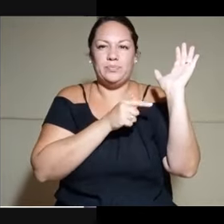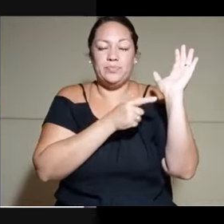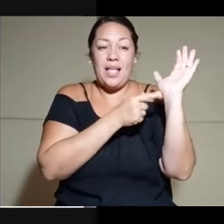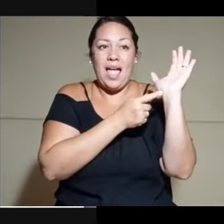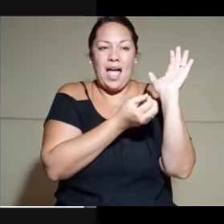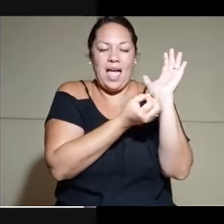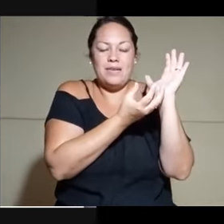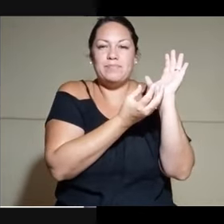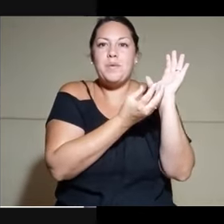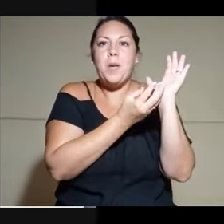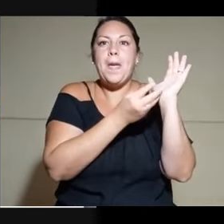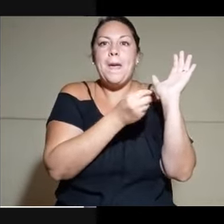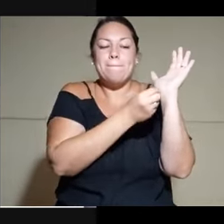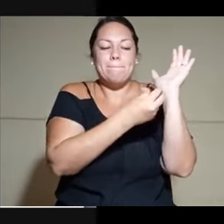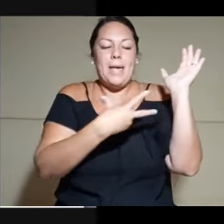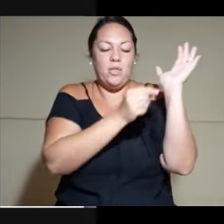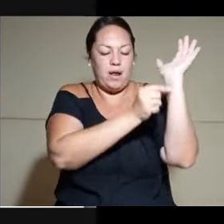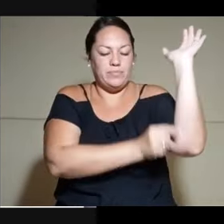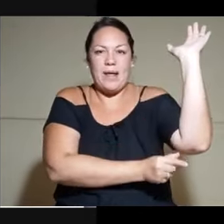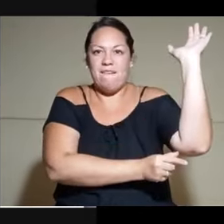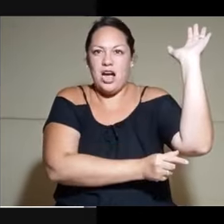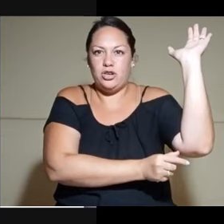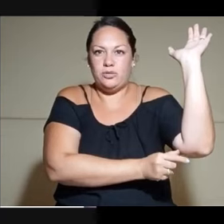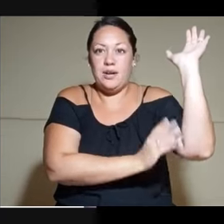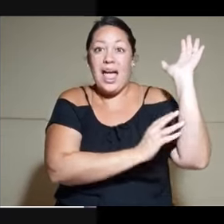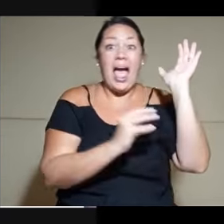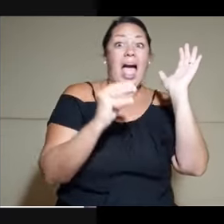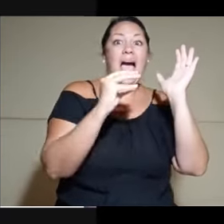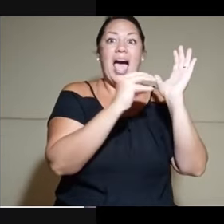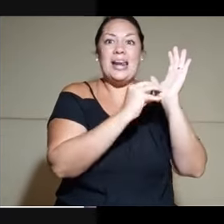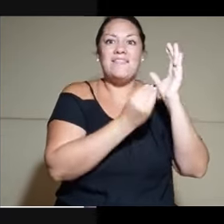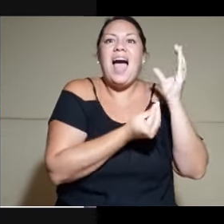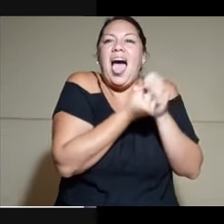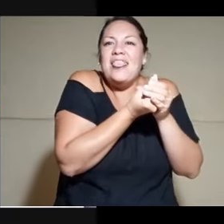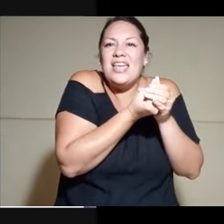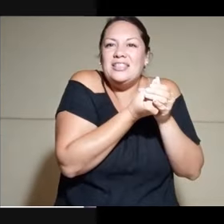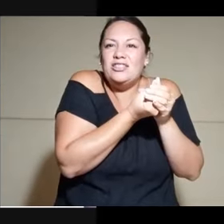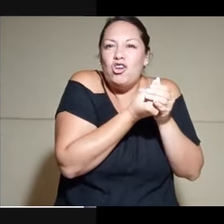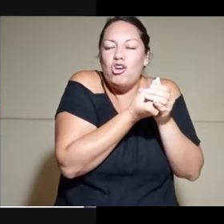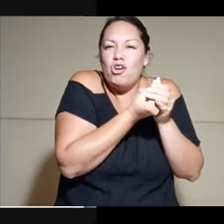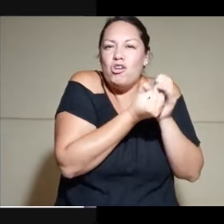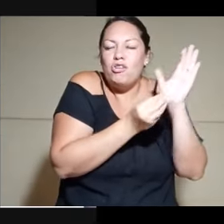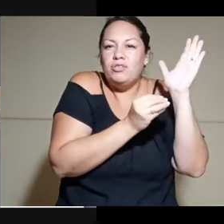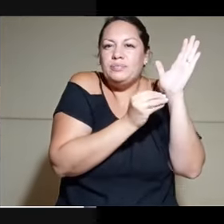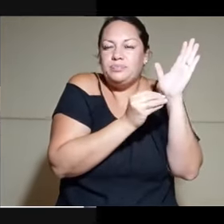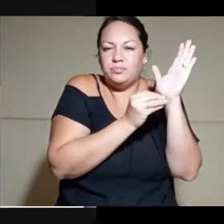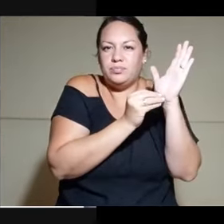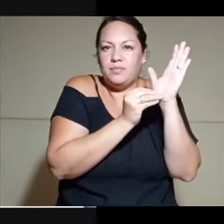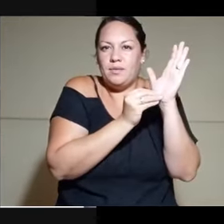Acá hay un empieza la agujero, médula y va hacia esto es hueso. En ese agujero del cráneo, ahí empieza la médula y va hacia